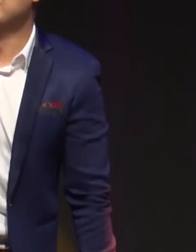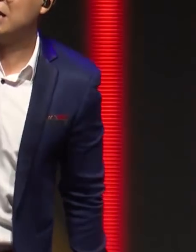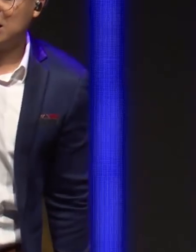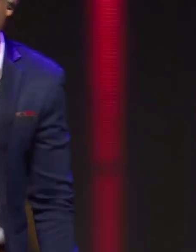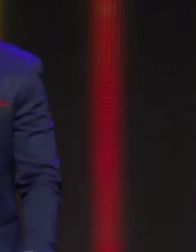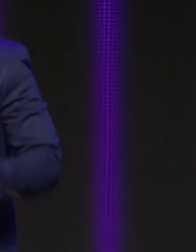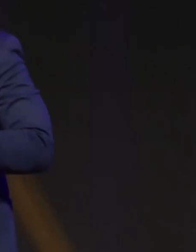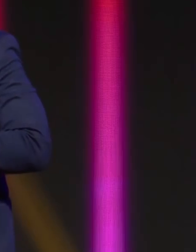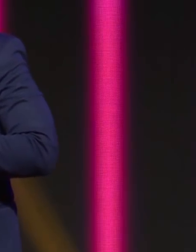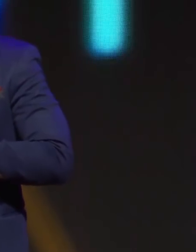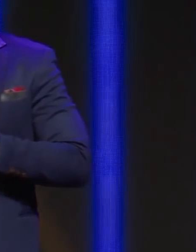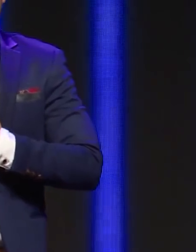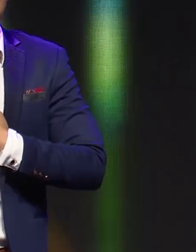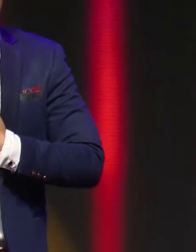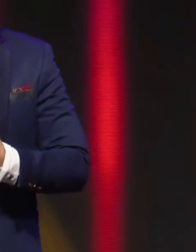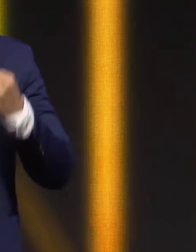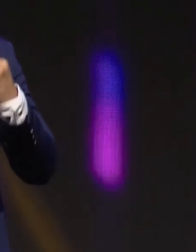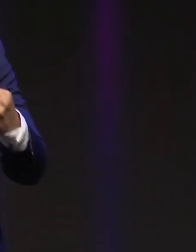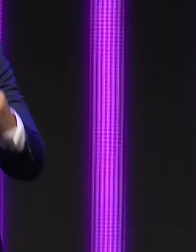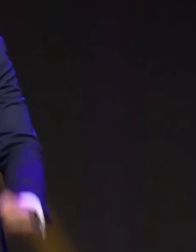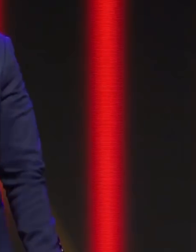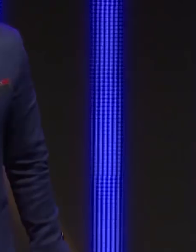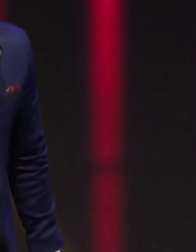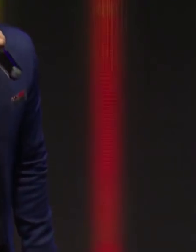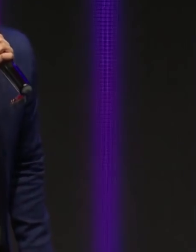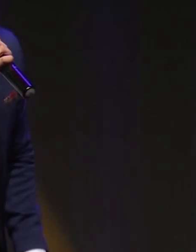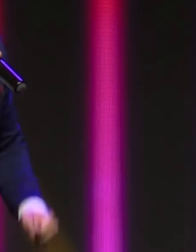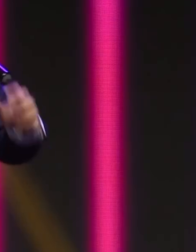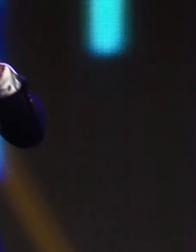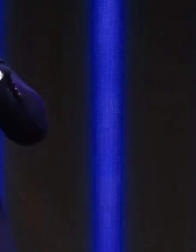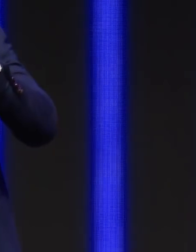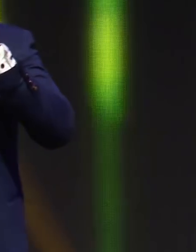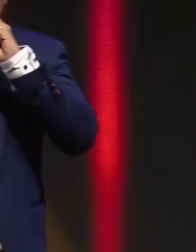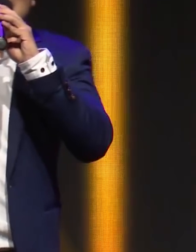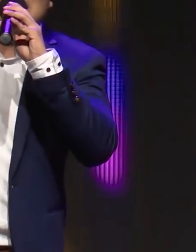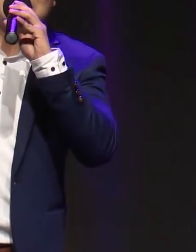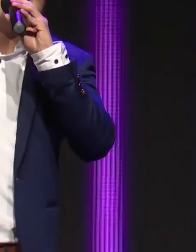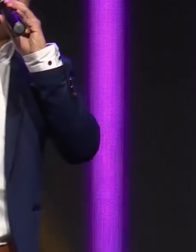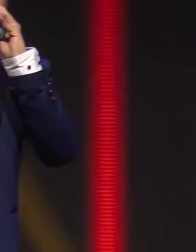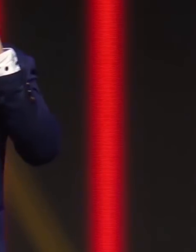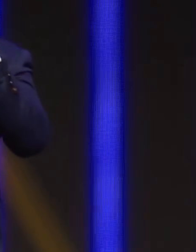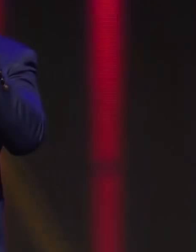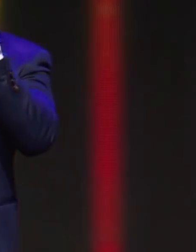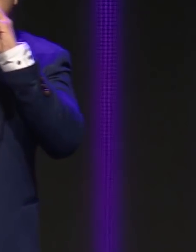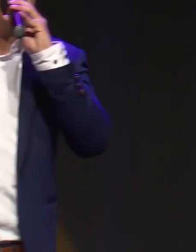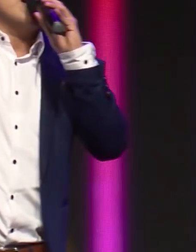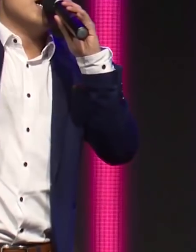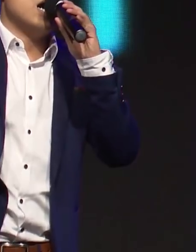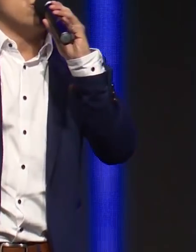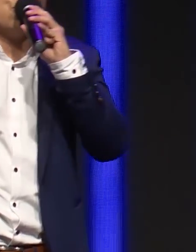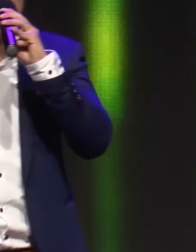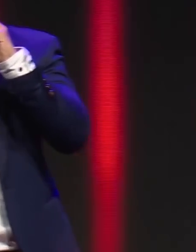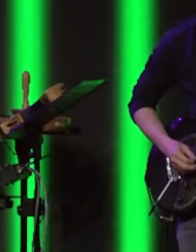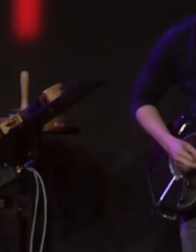Kau beri keselamatan, beri kesempatan, kasih-Mu